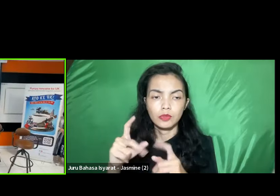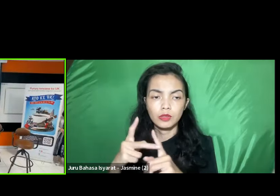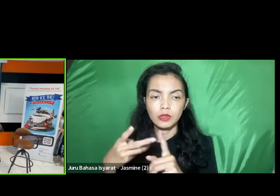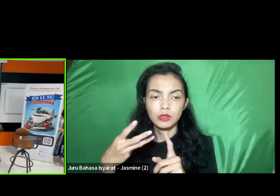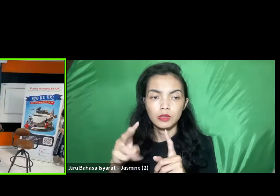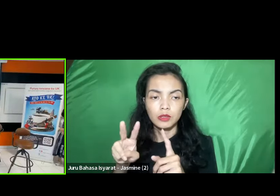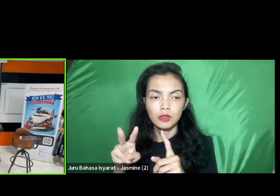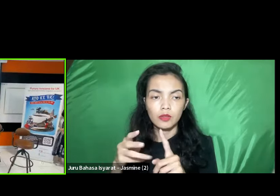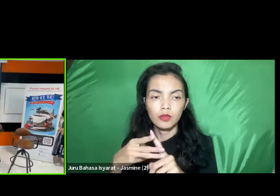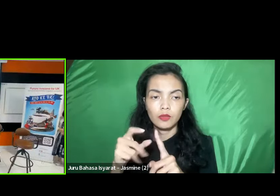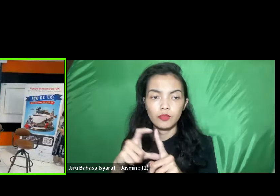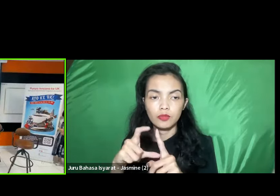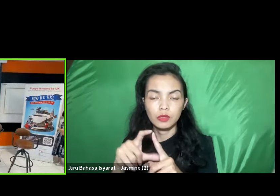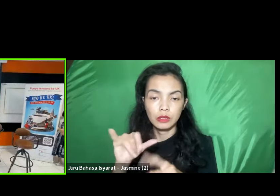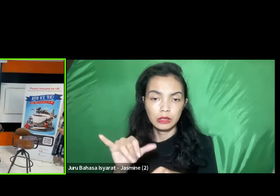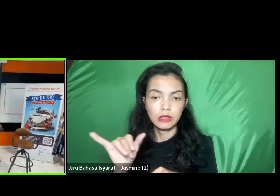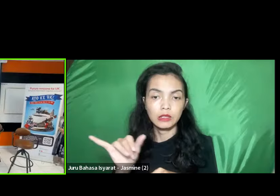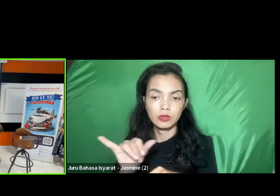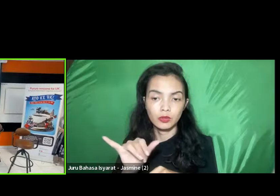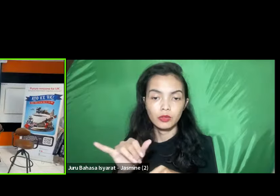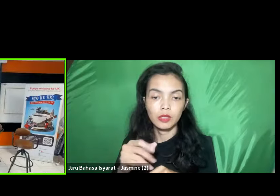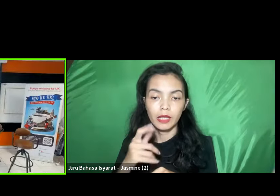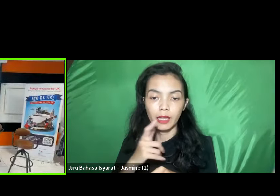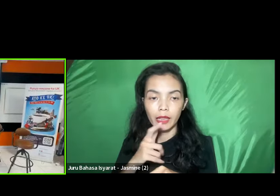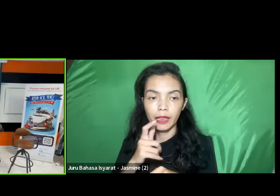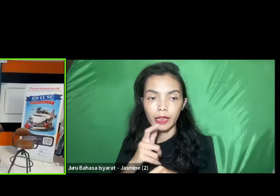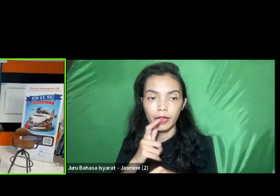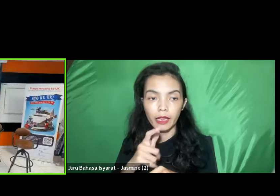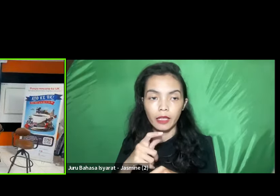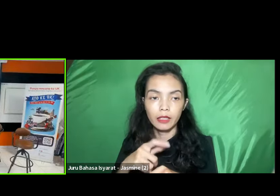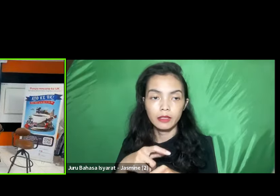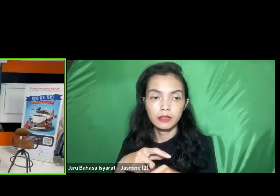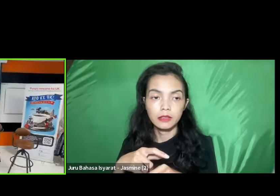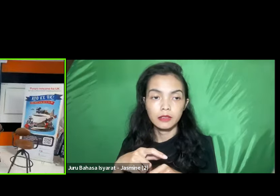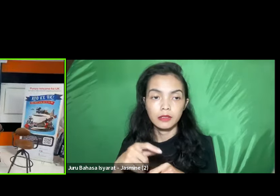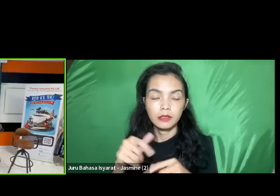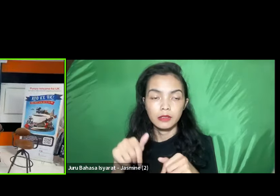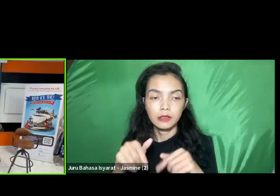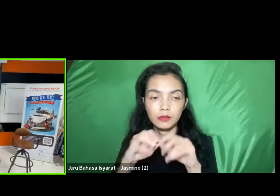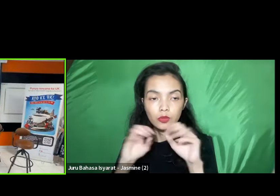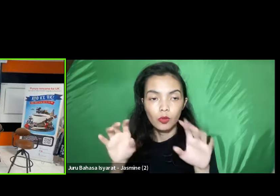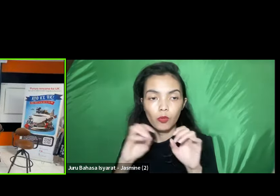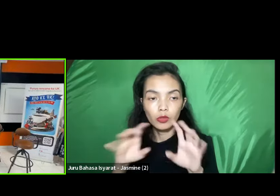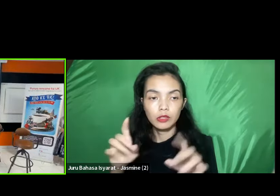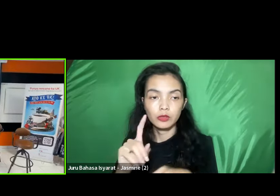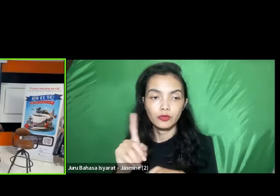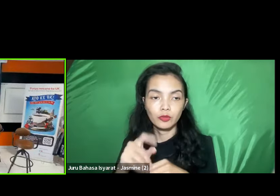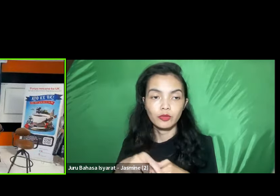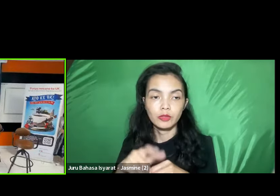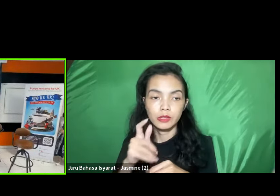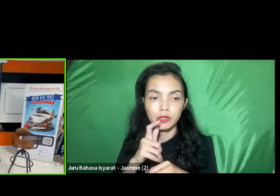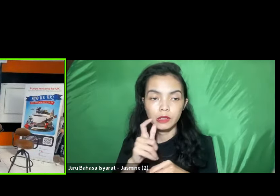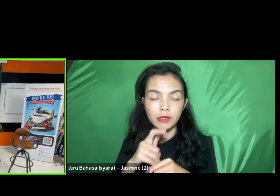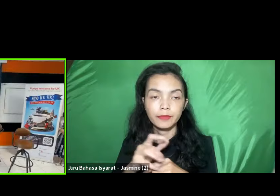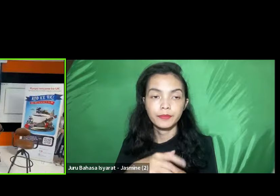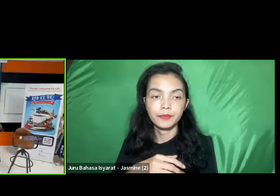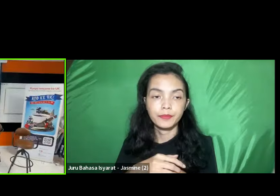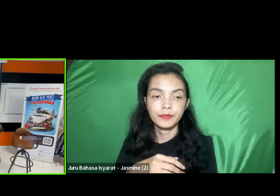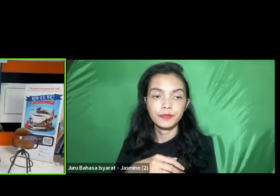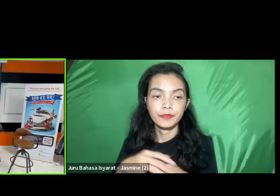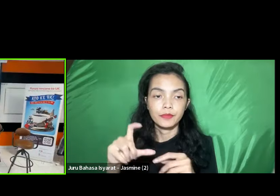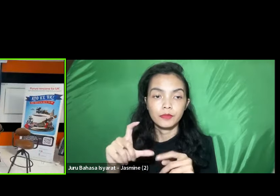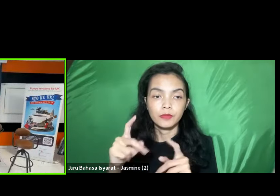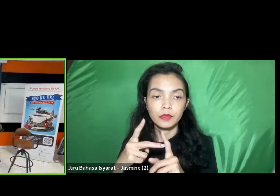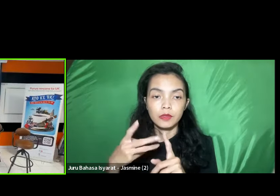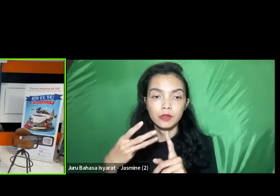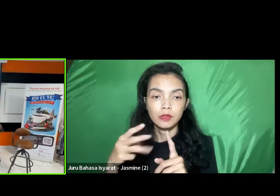jadi jadi kita bisa iniudahudah promosi sebelumnya jadi e